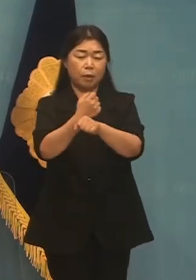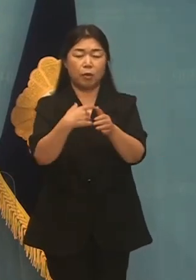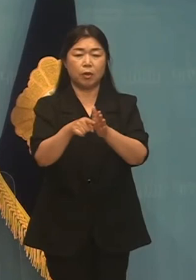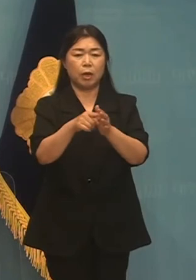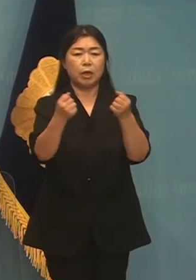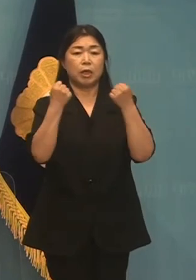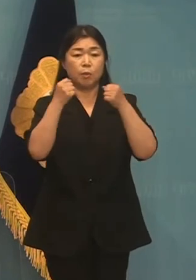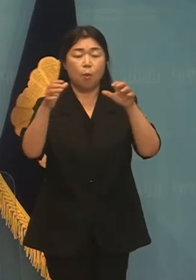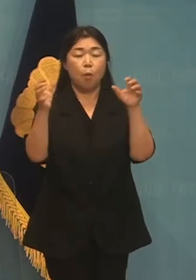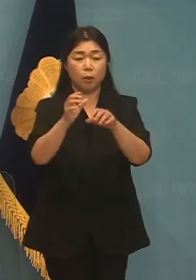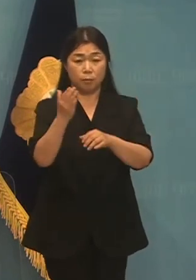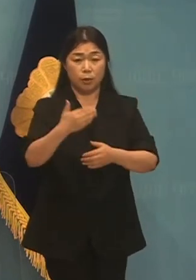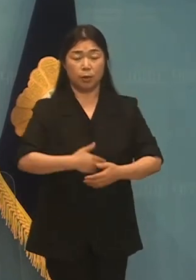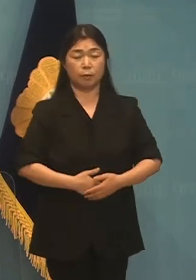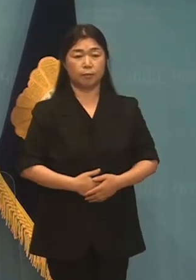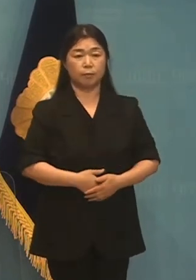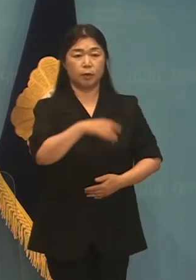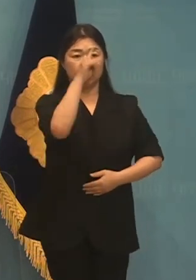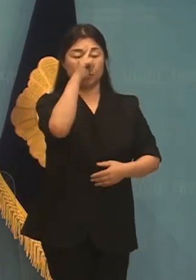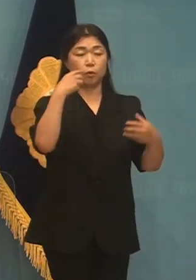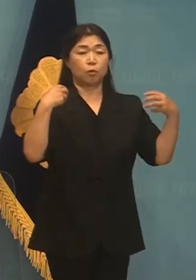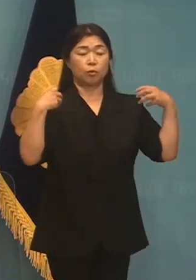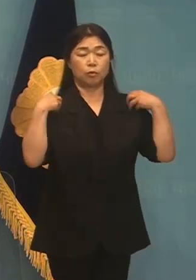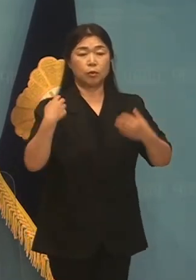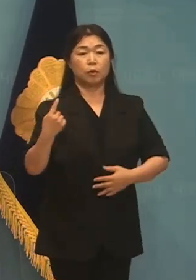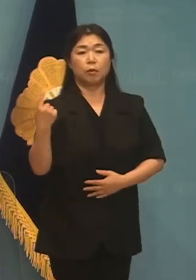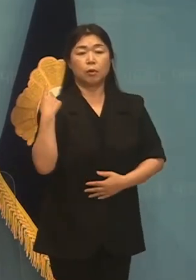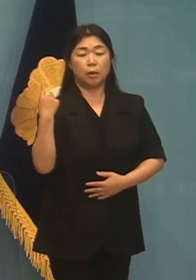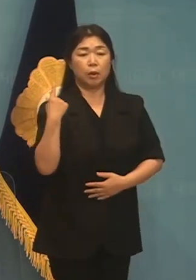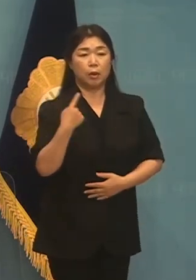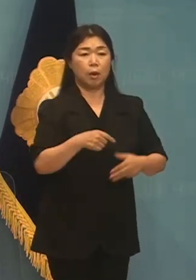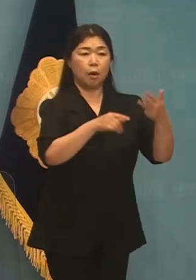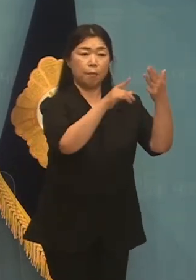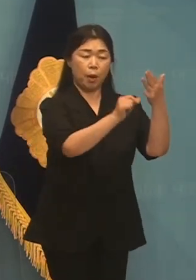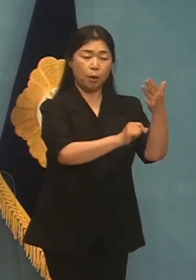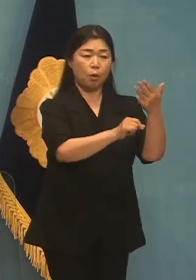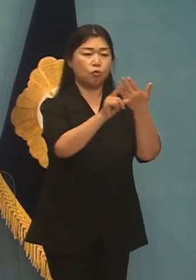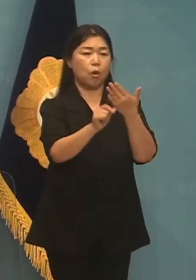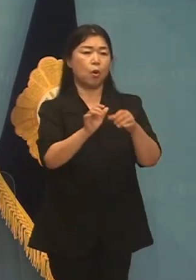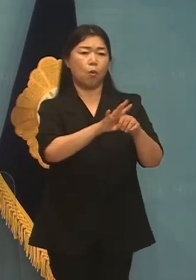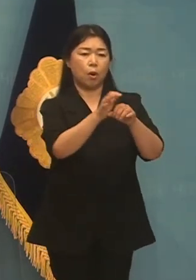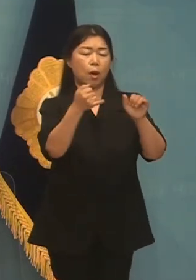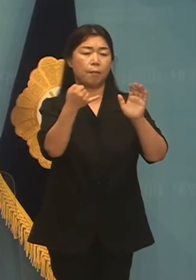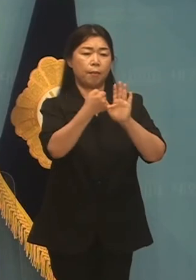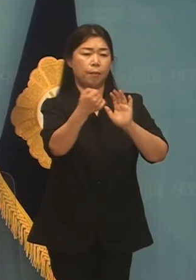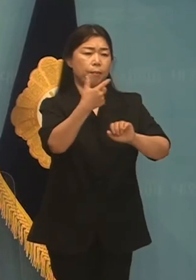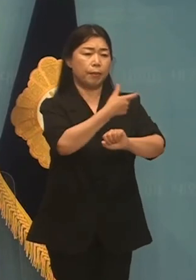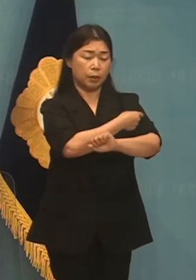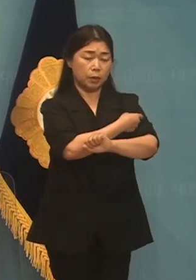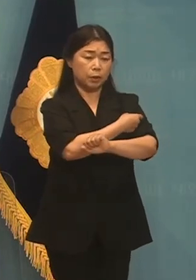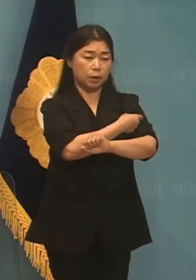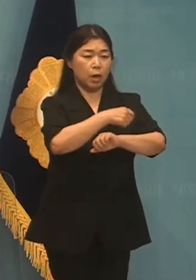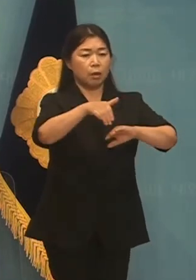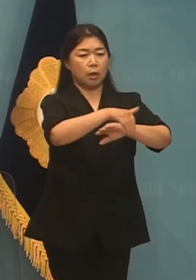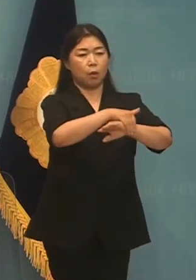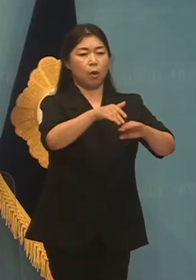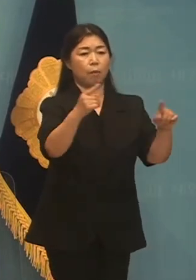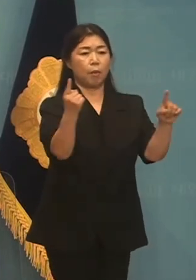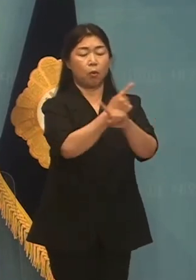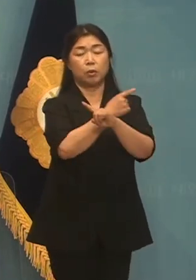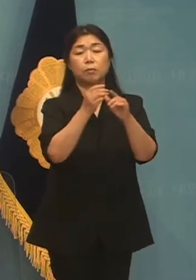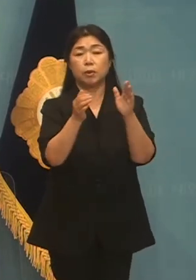때입니다. 정부는 어제 8, 9월 코로나 백신 접종 계획을